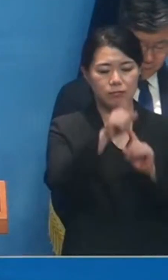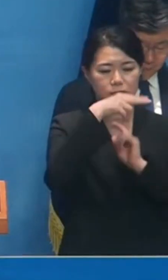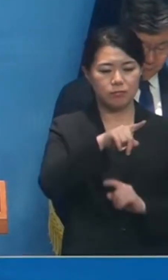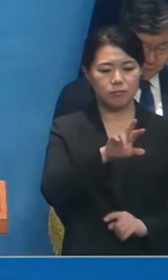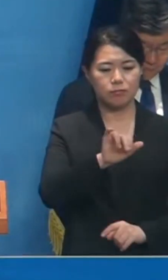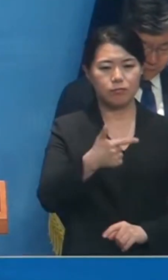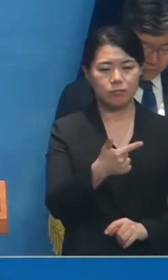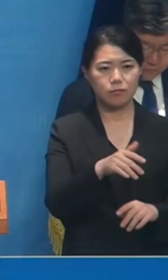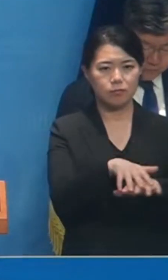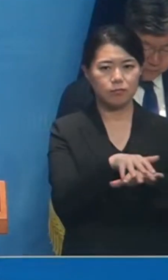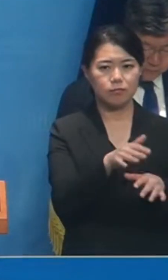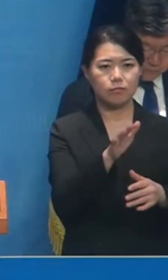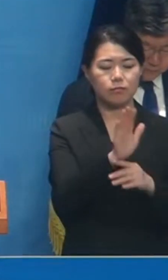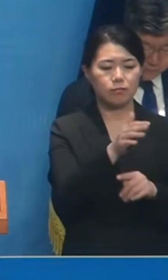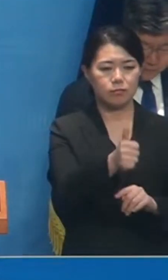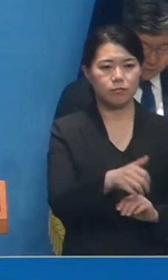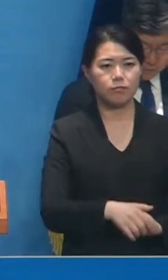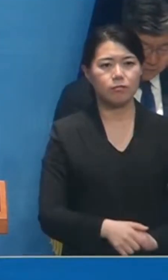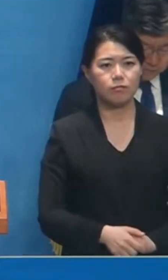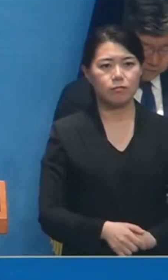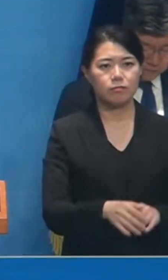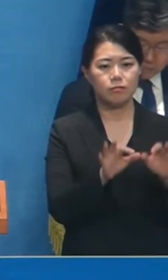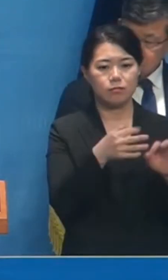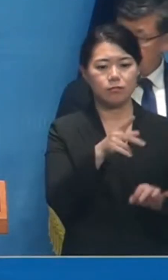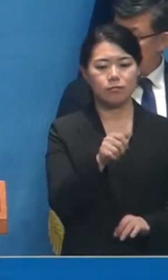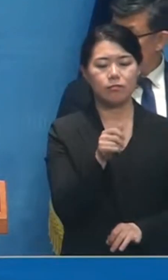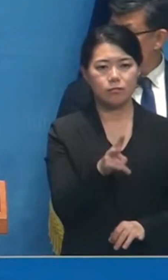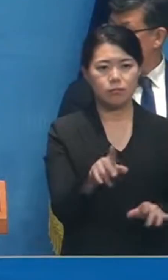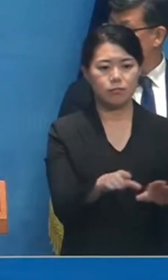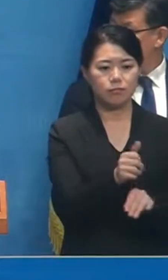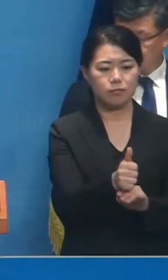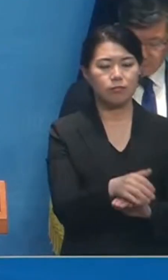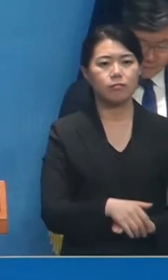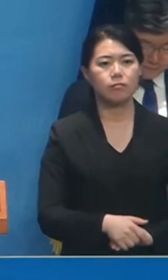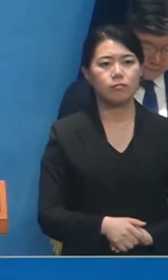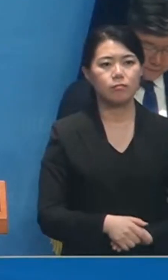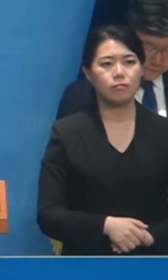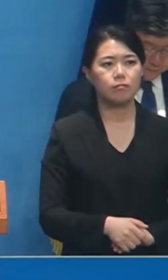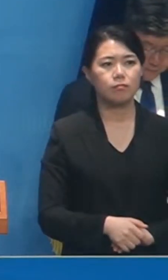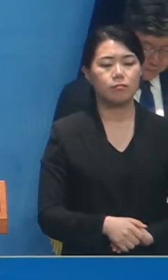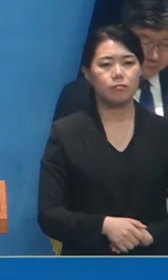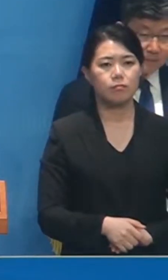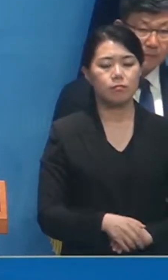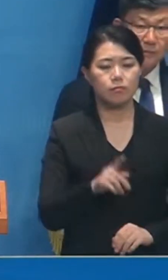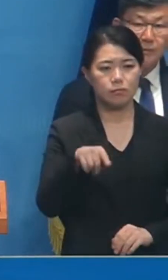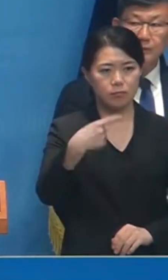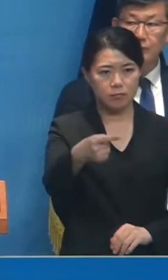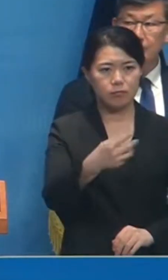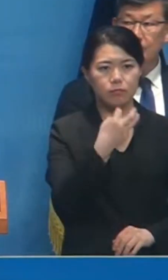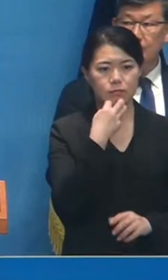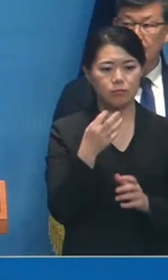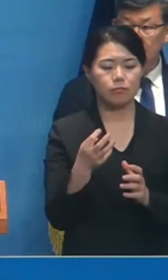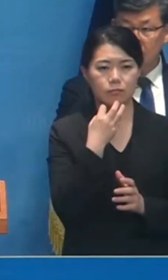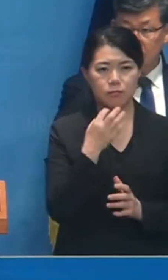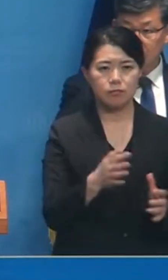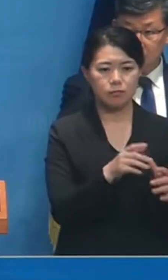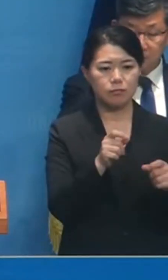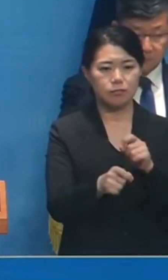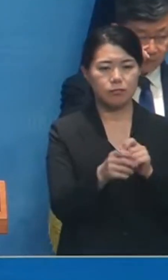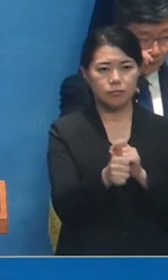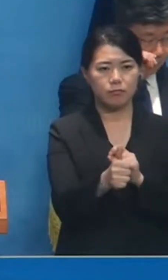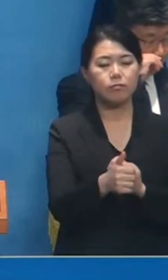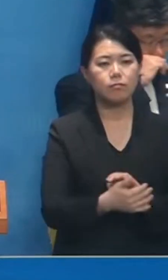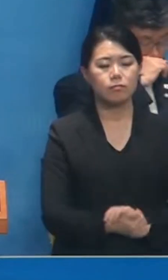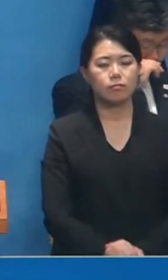이상민 조직본부장님 모셨습니다. 김다혜 사무국장님 모셨습니다. 그리고 서울 경기 지부장